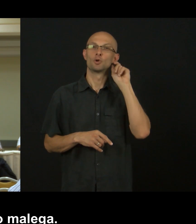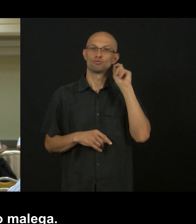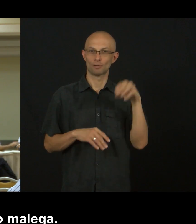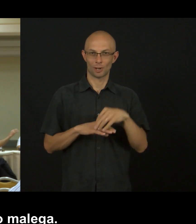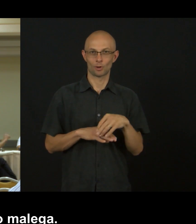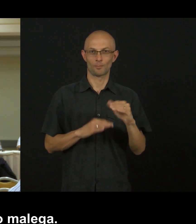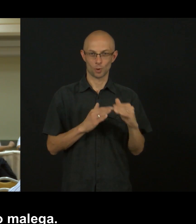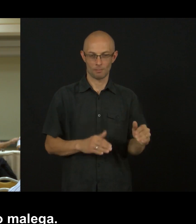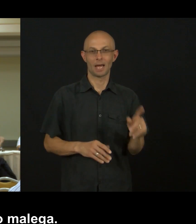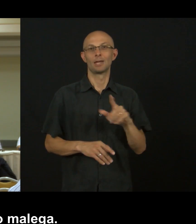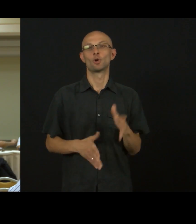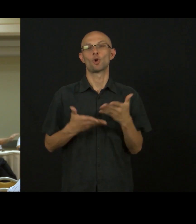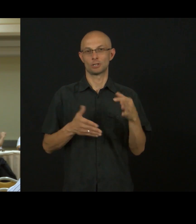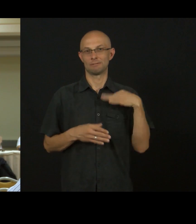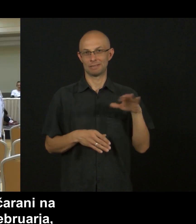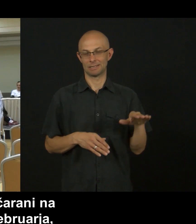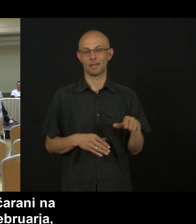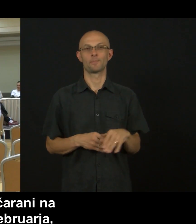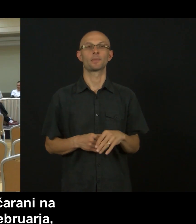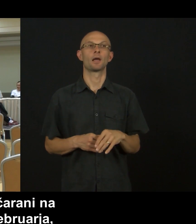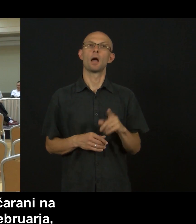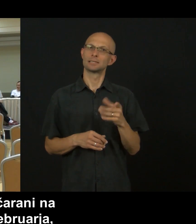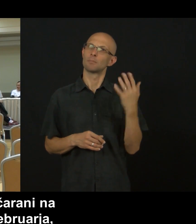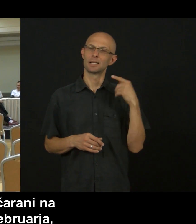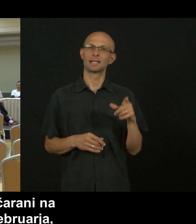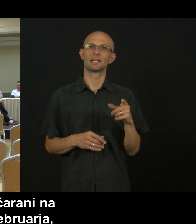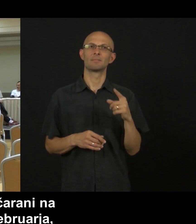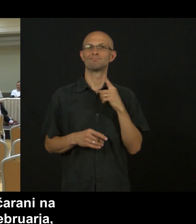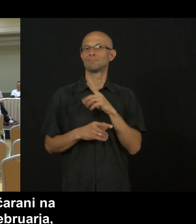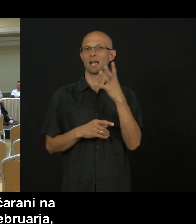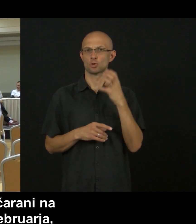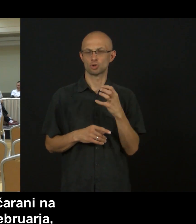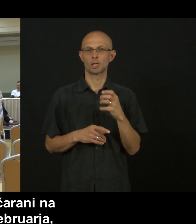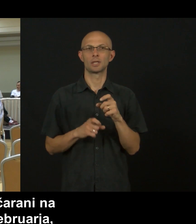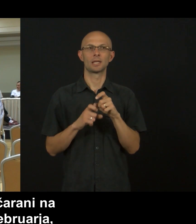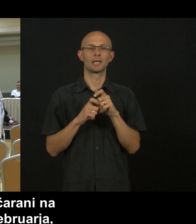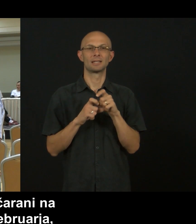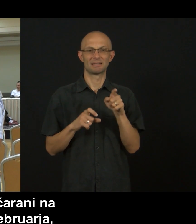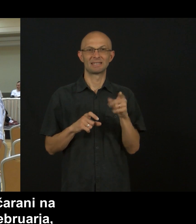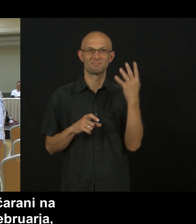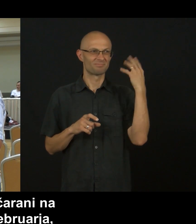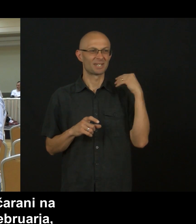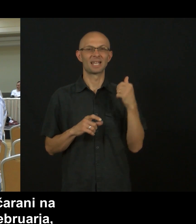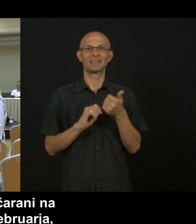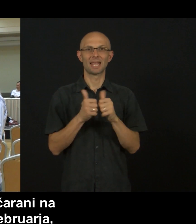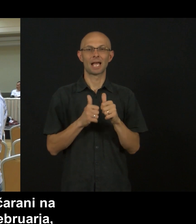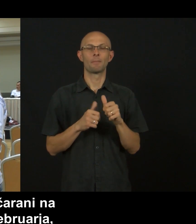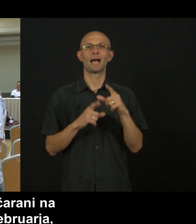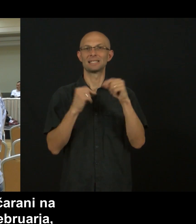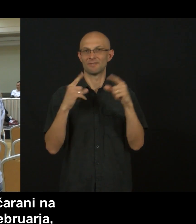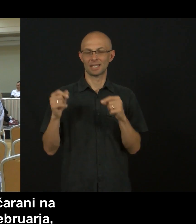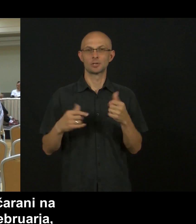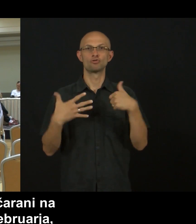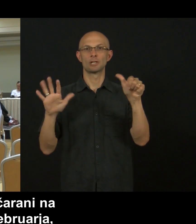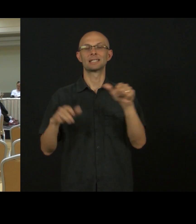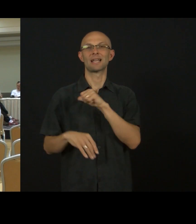in potem rojstvo tam malega. A ste bili razočarani na tisti tekmi zvezd